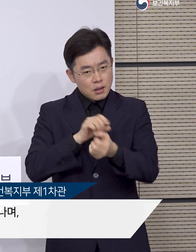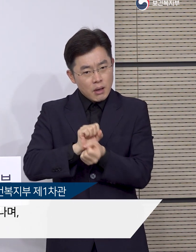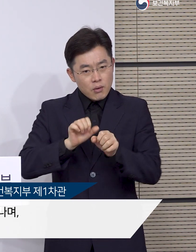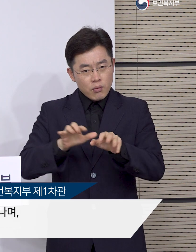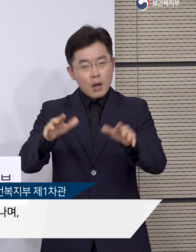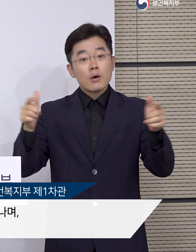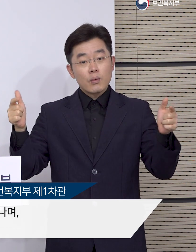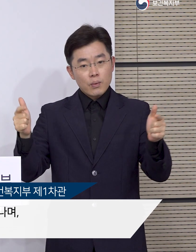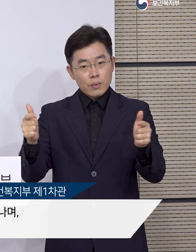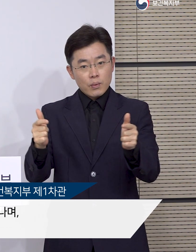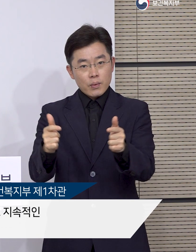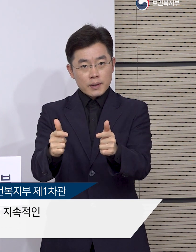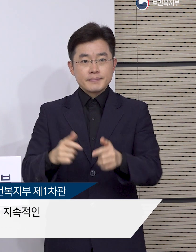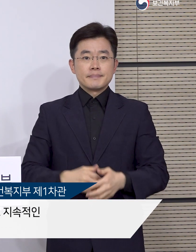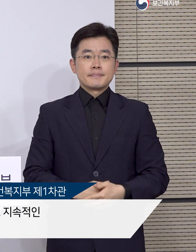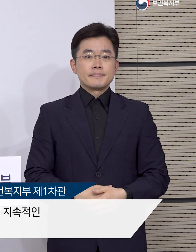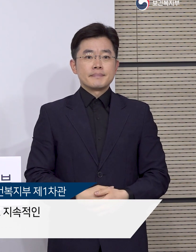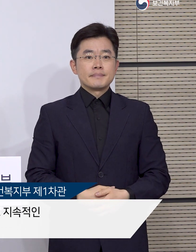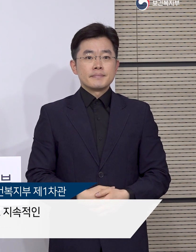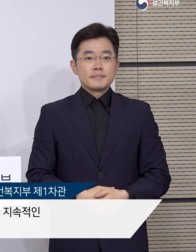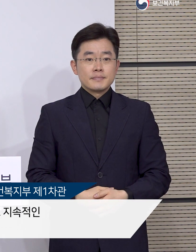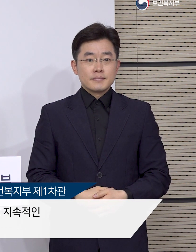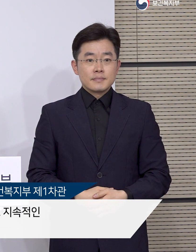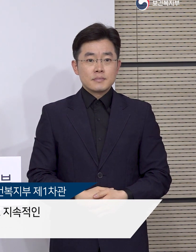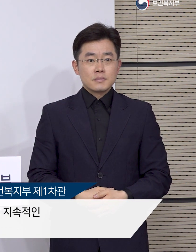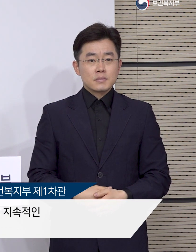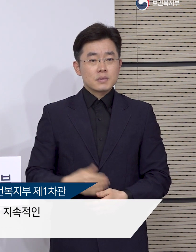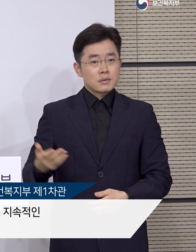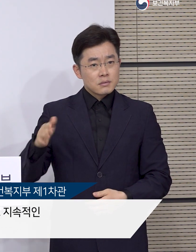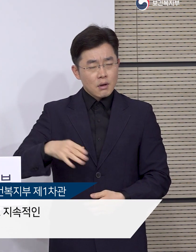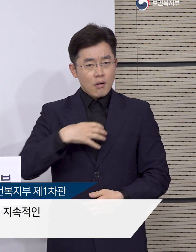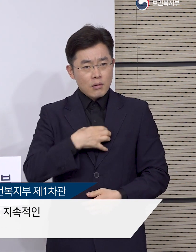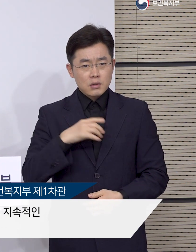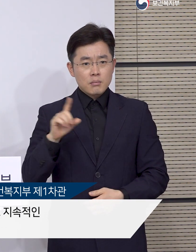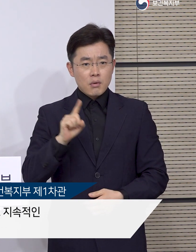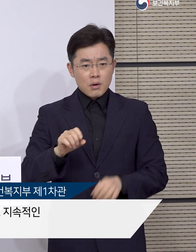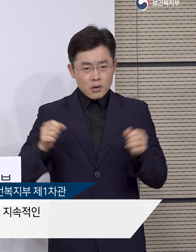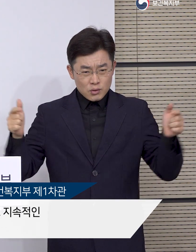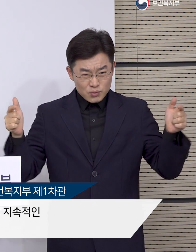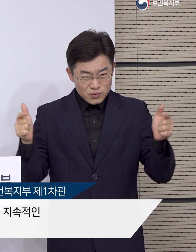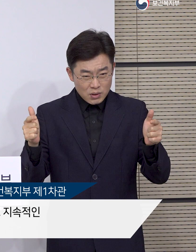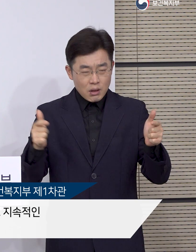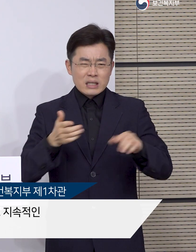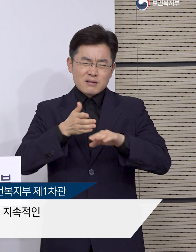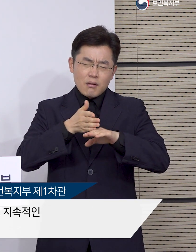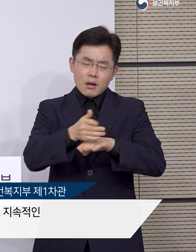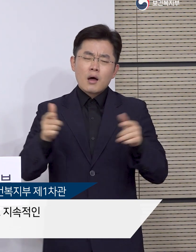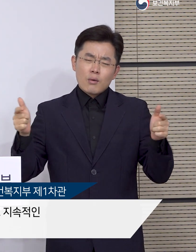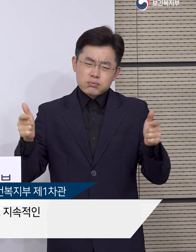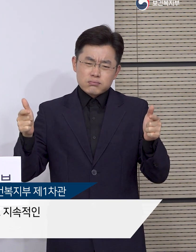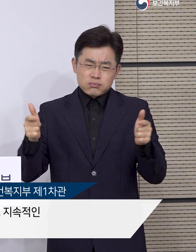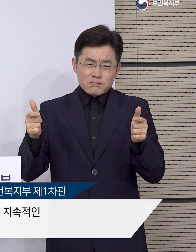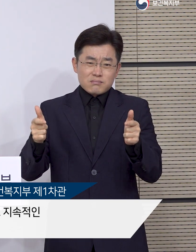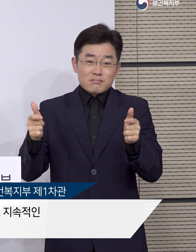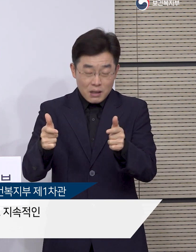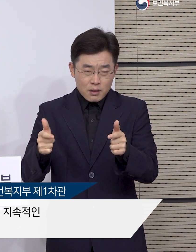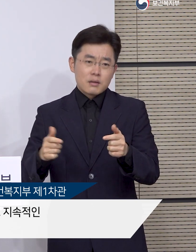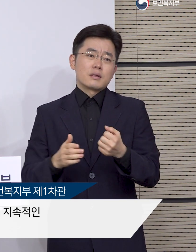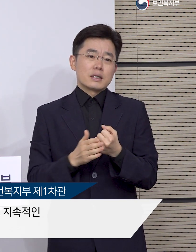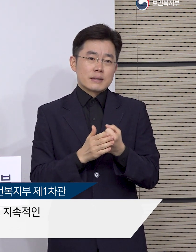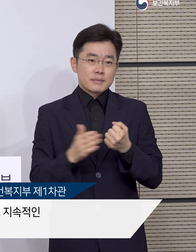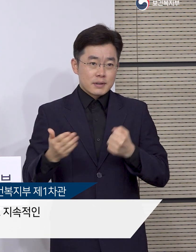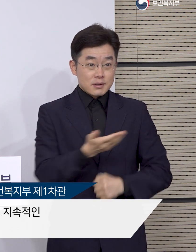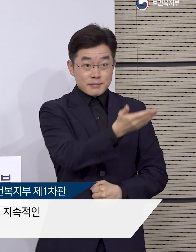억제되고 있습니다. 다만 감소 추세가 아직까지도 완만한 상황으로 지속적인